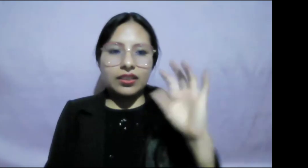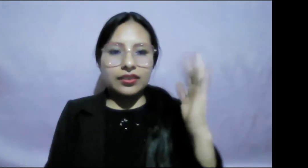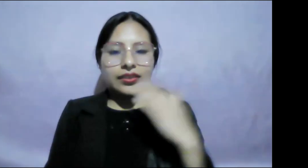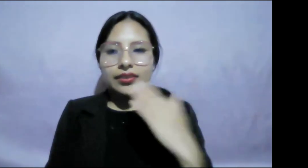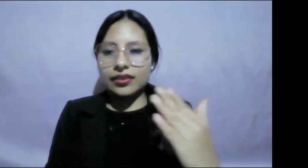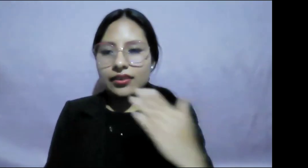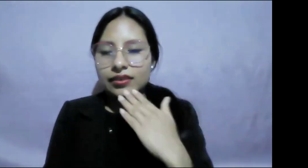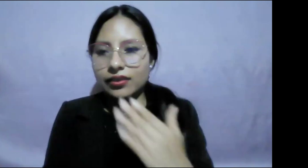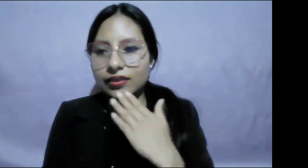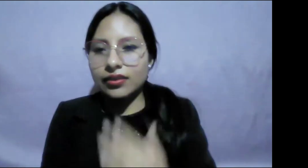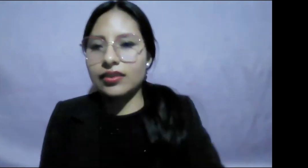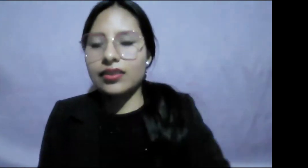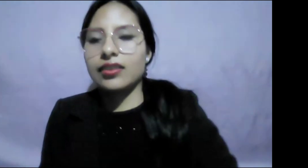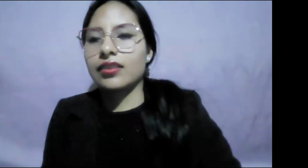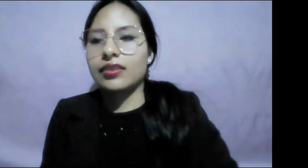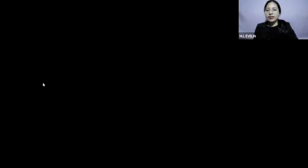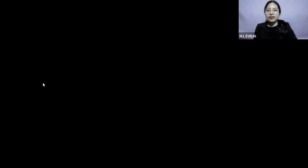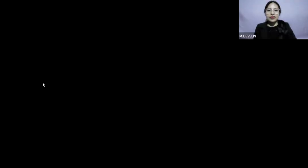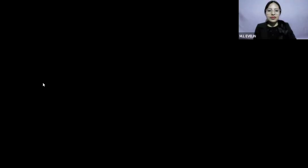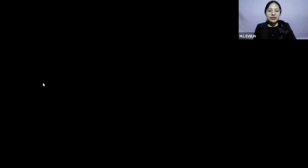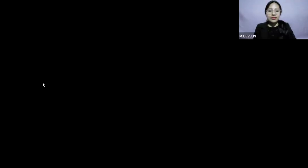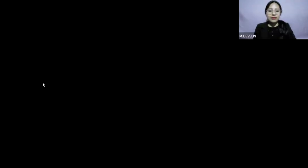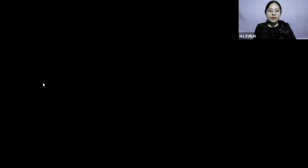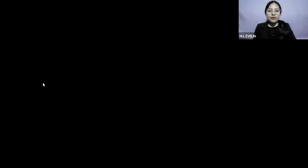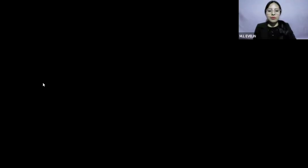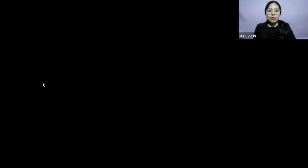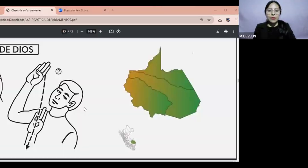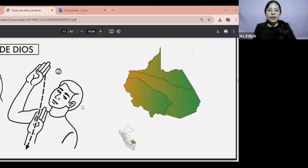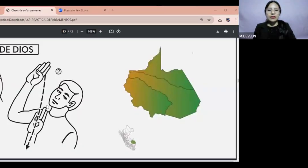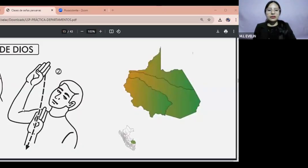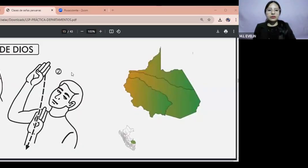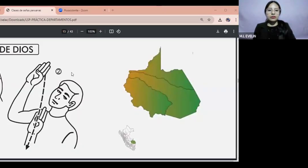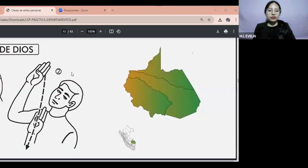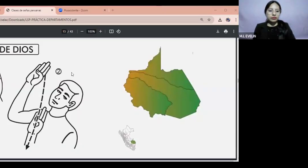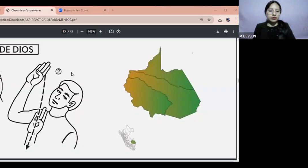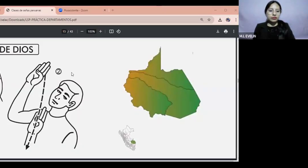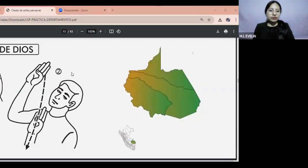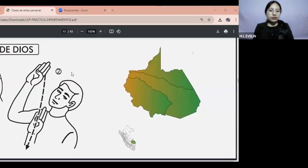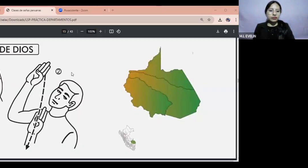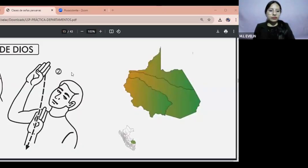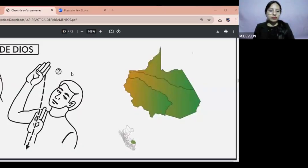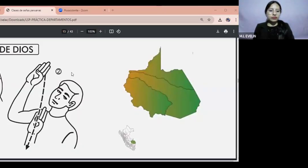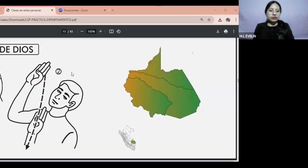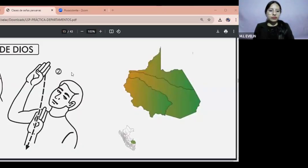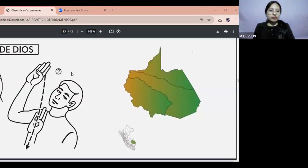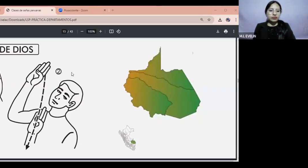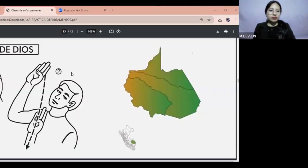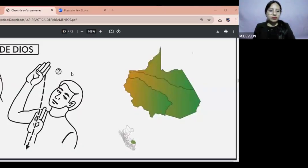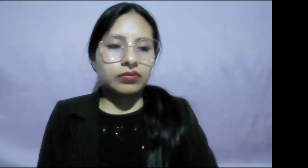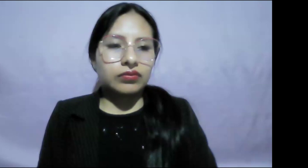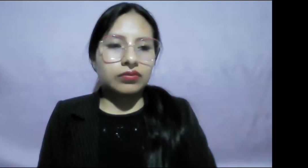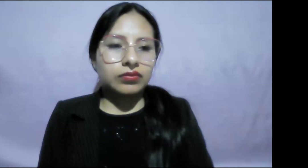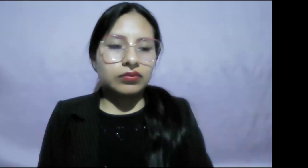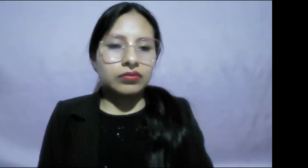andra muy bien continuamos con madre de Dios configuramos